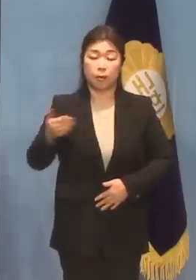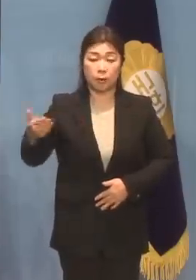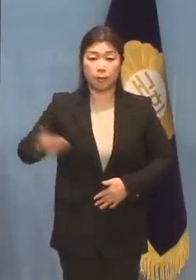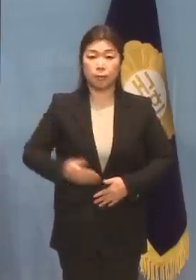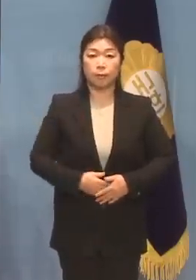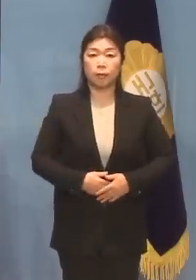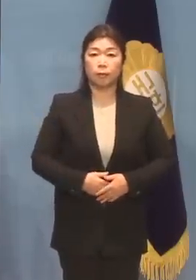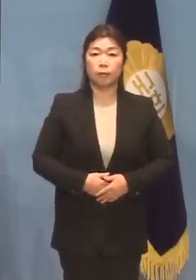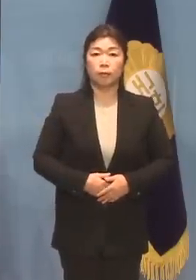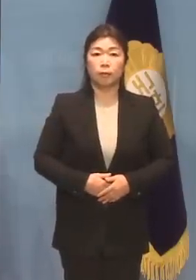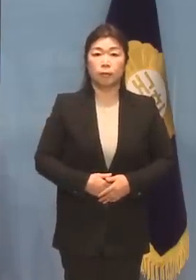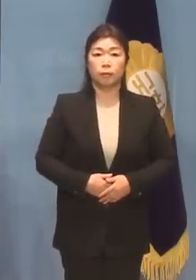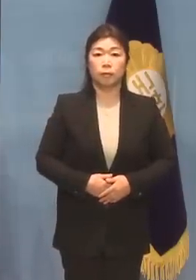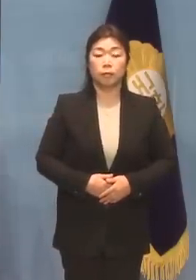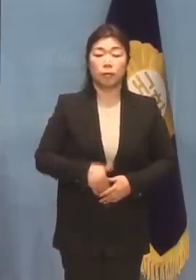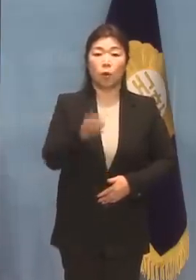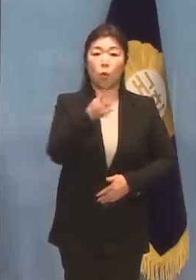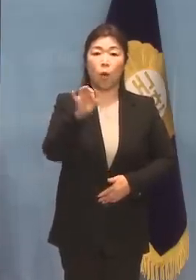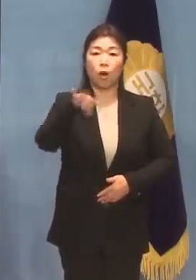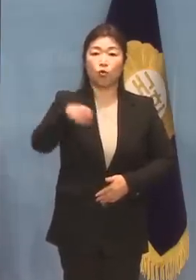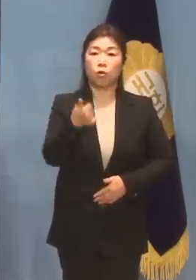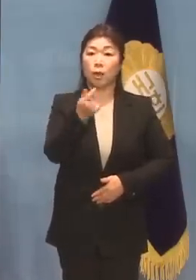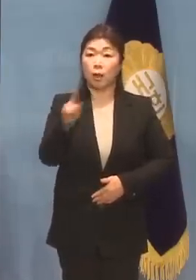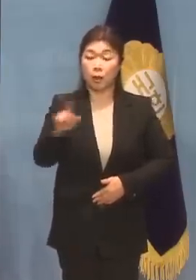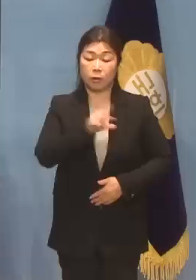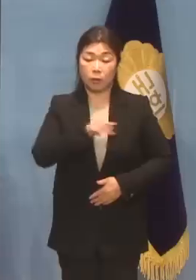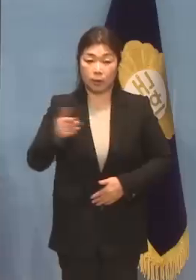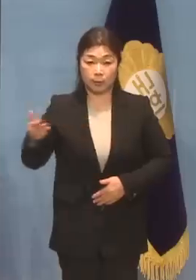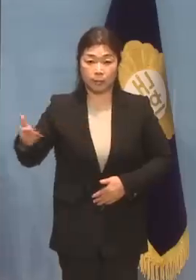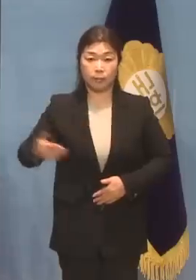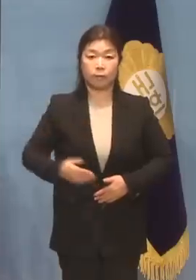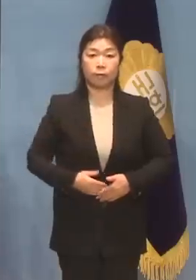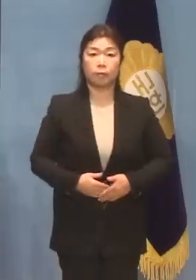참석하셨습니다. 네, 황운하 의원님 참석하셨습니다.